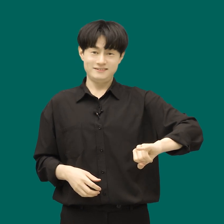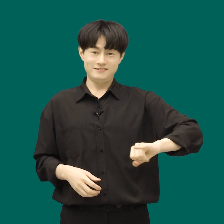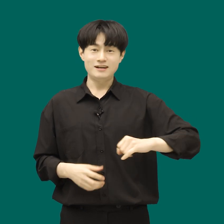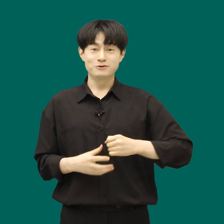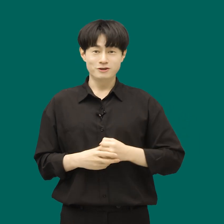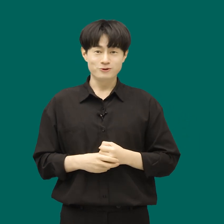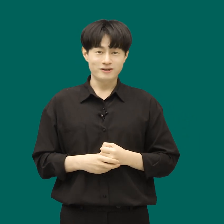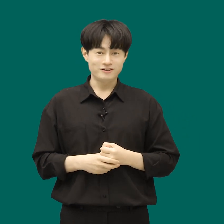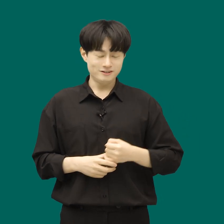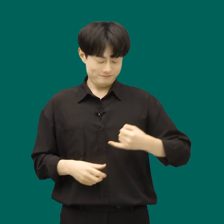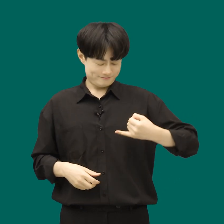한 번 더 해볼게요.